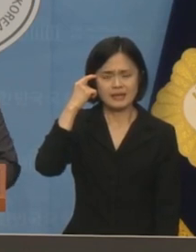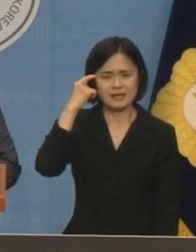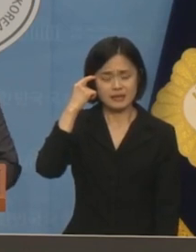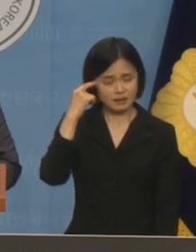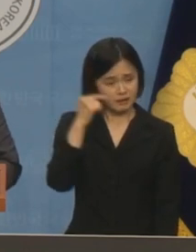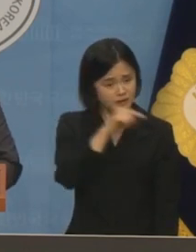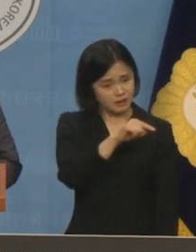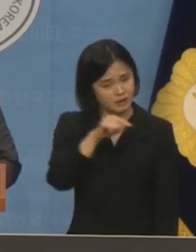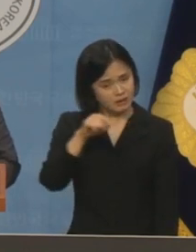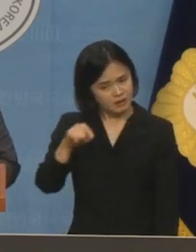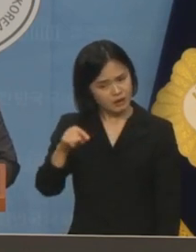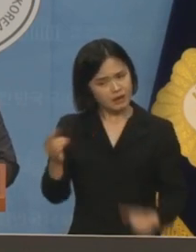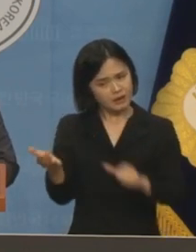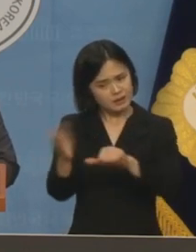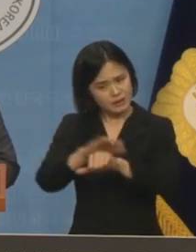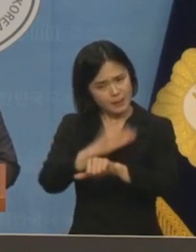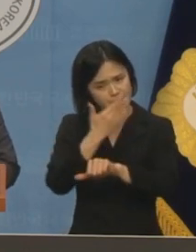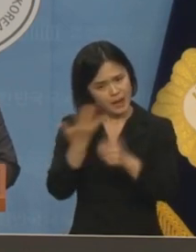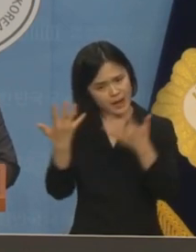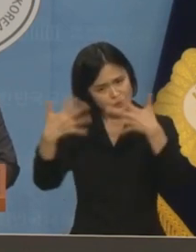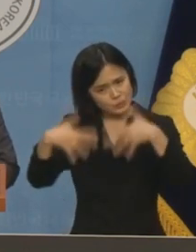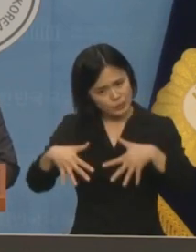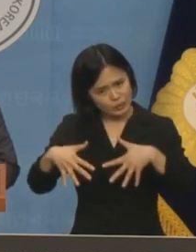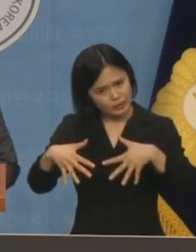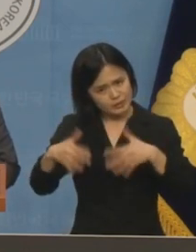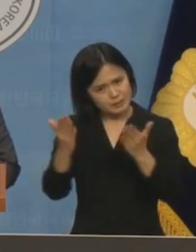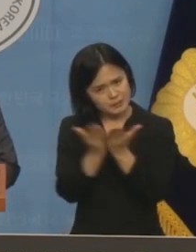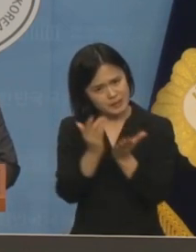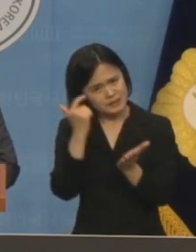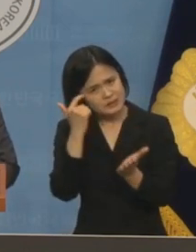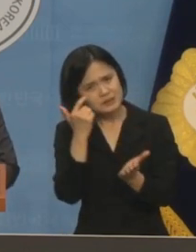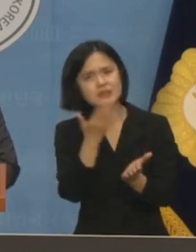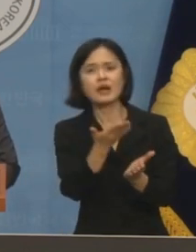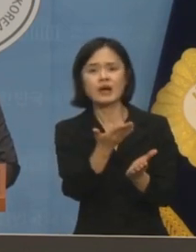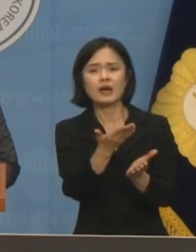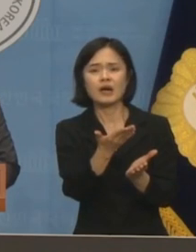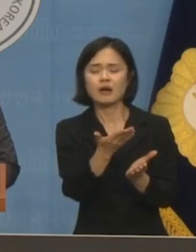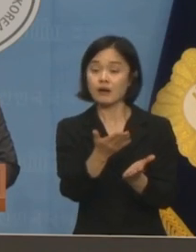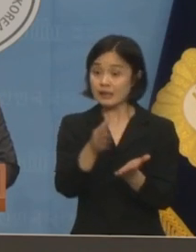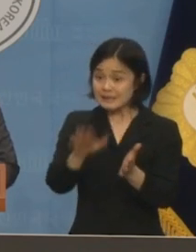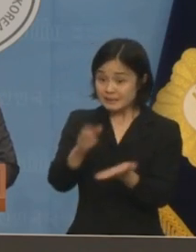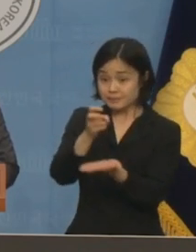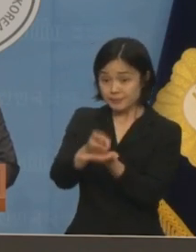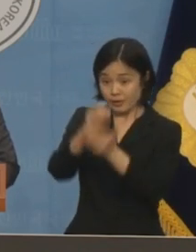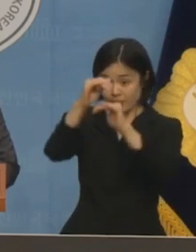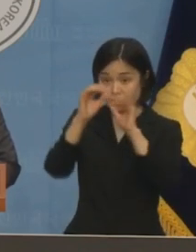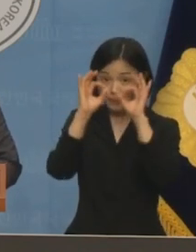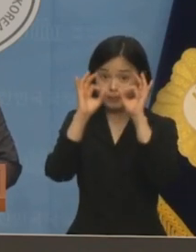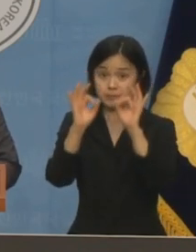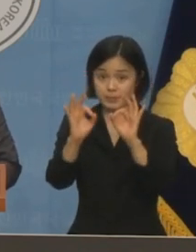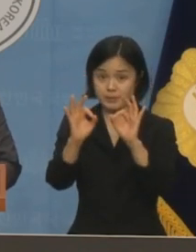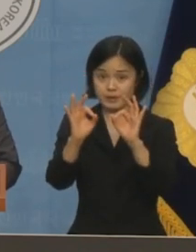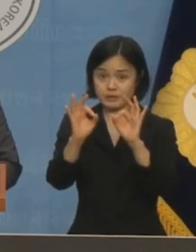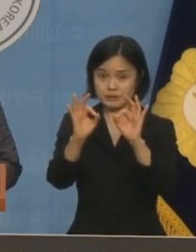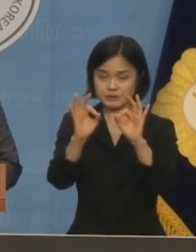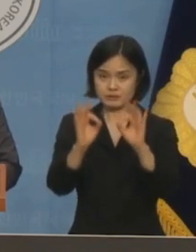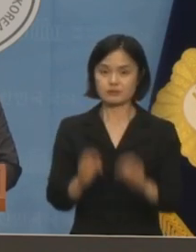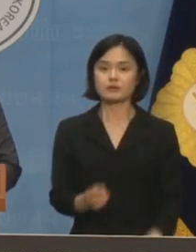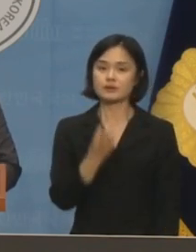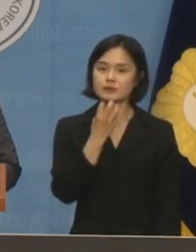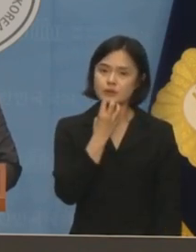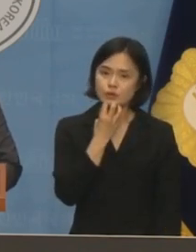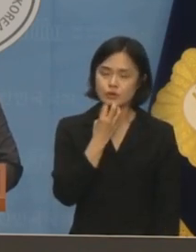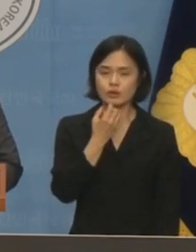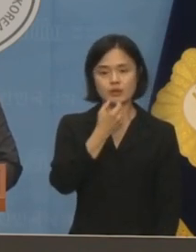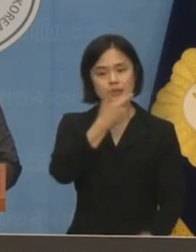있는가? 현행 국립묘지의 설치 및 운영에 관한 법률에 보면 현충원인 서울과 대전에 안장될 수 있는